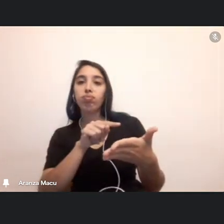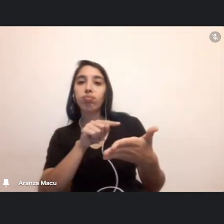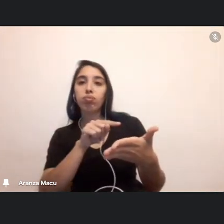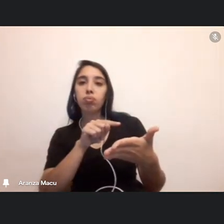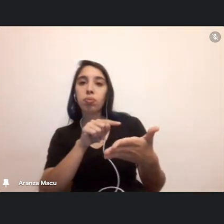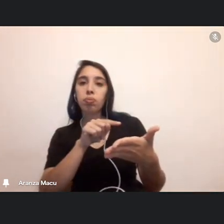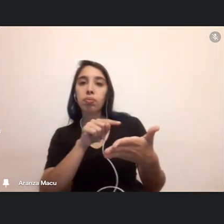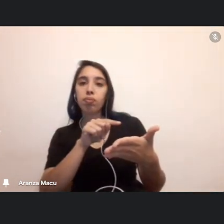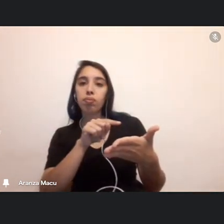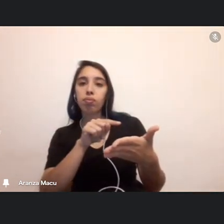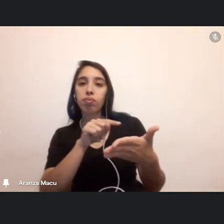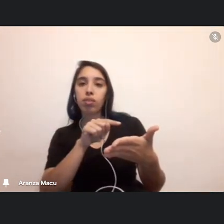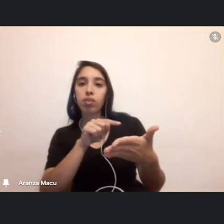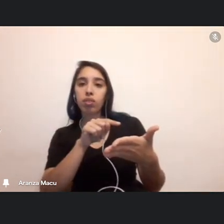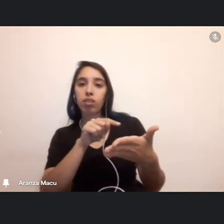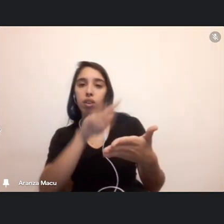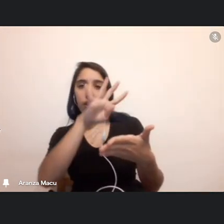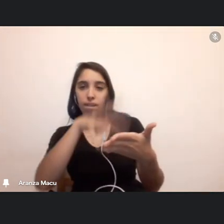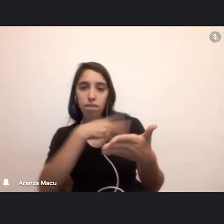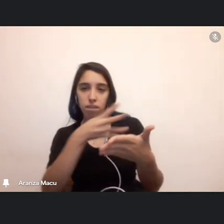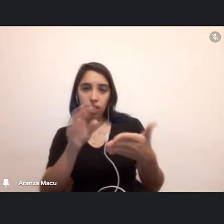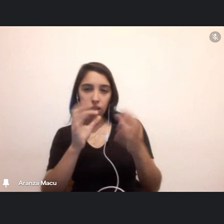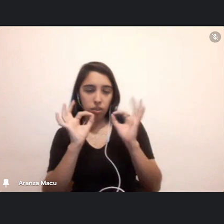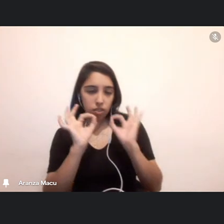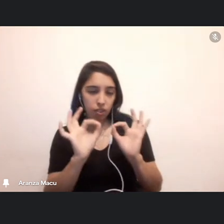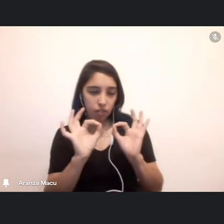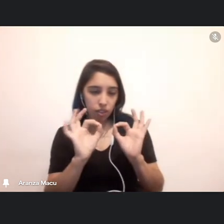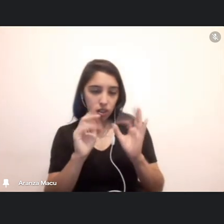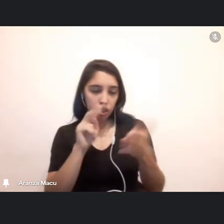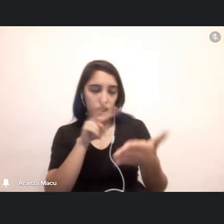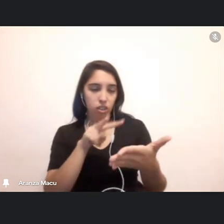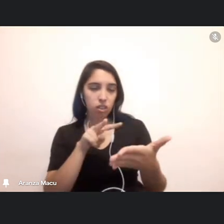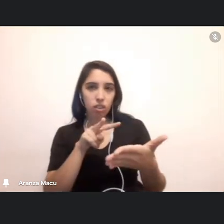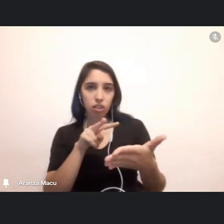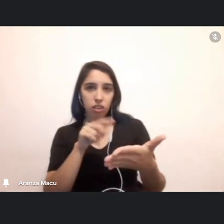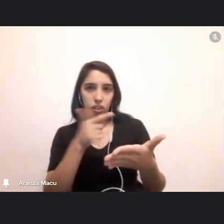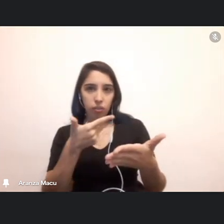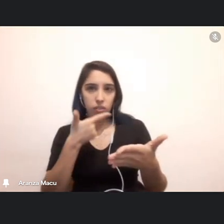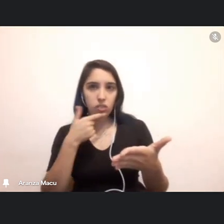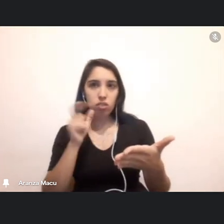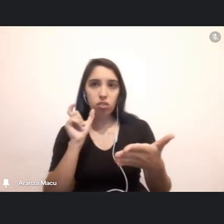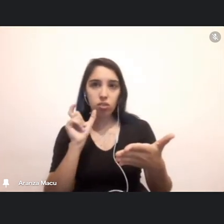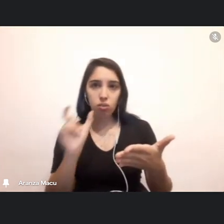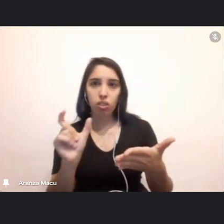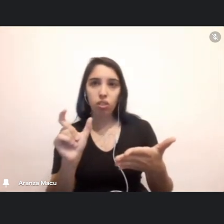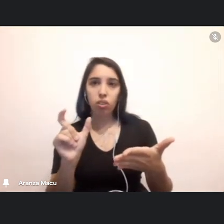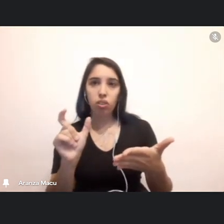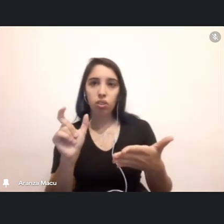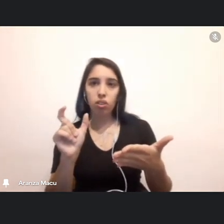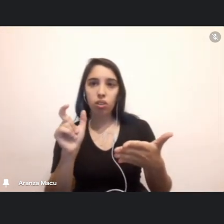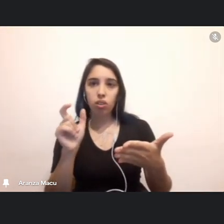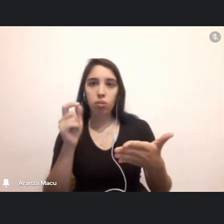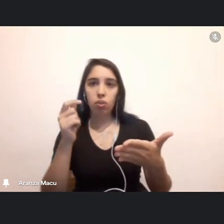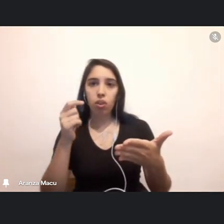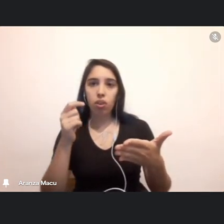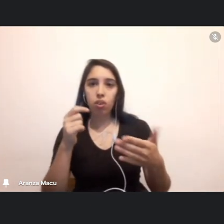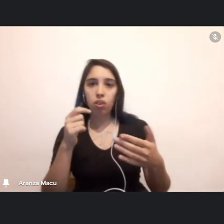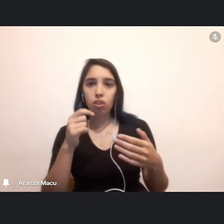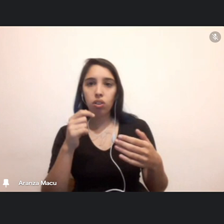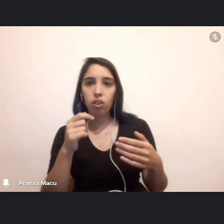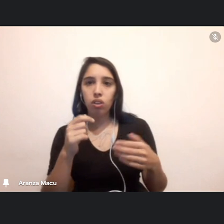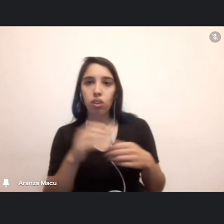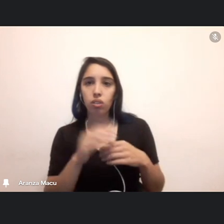a ver si tenemos todo bien hecho. Tenemos sustantivos, societies, quality,